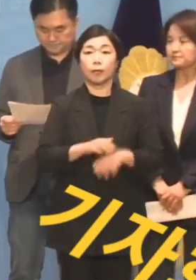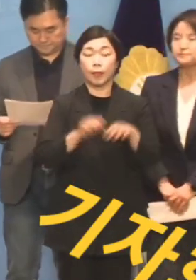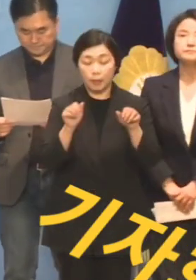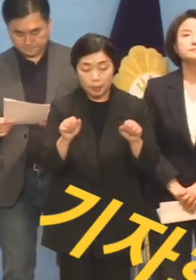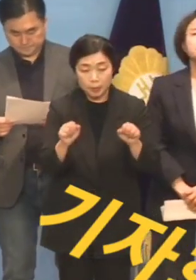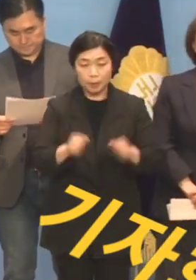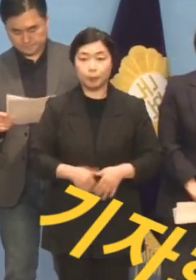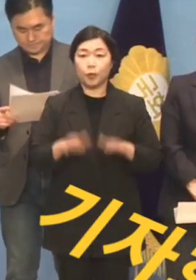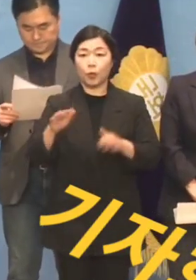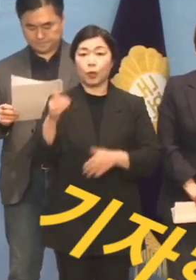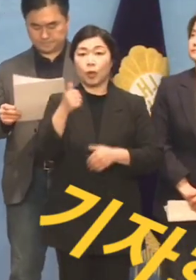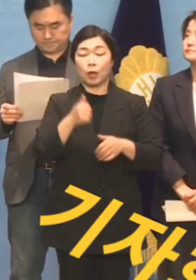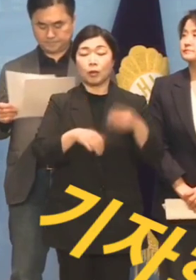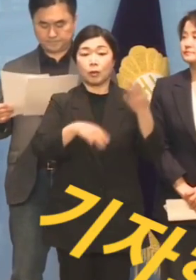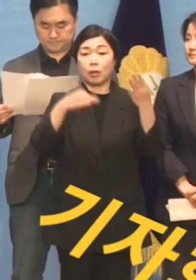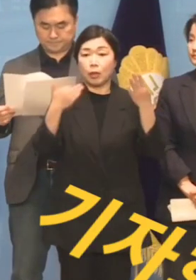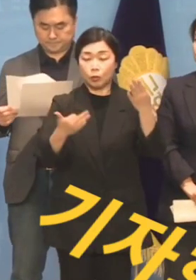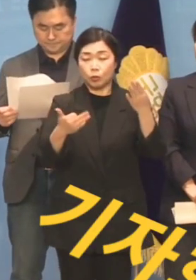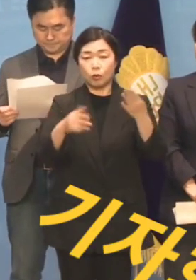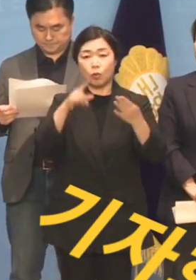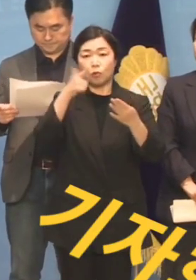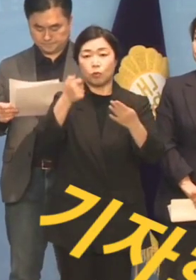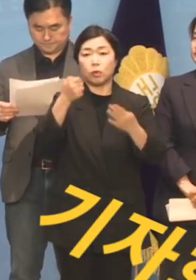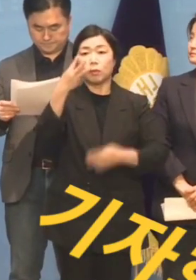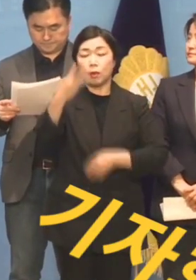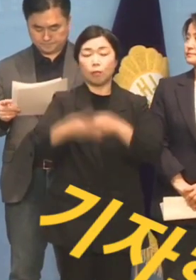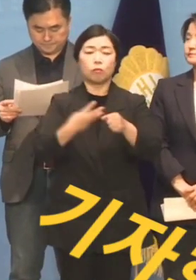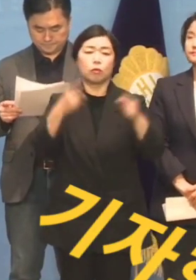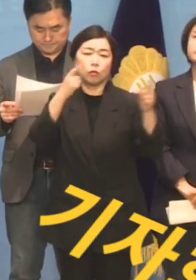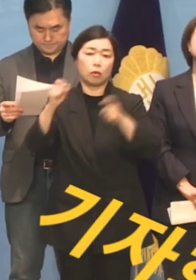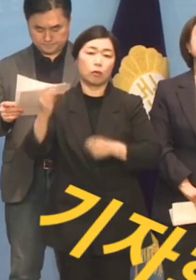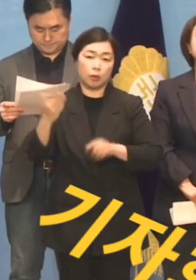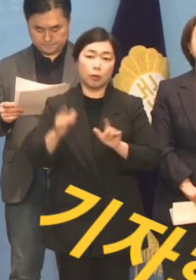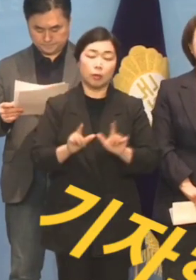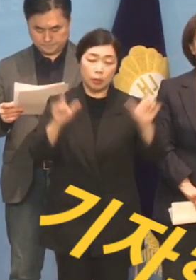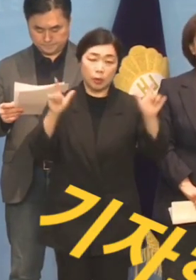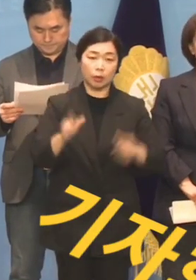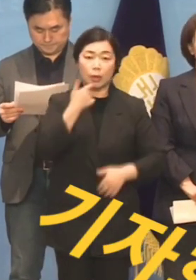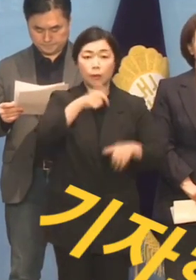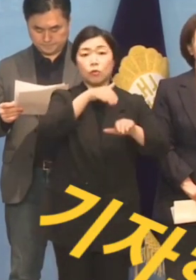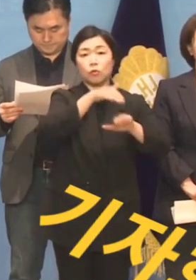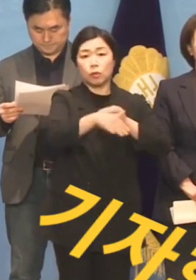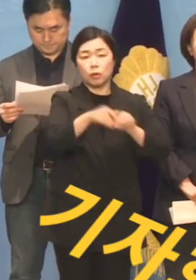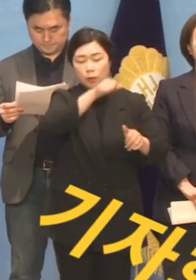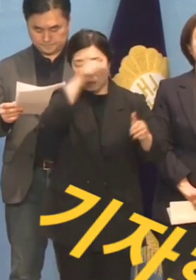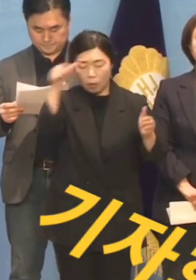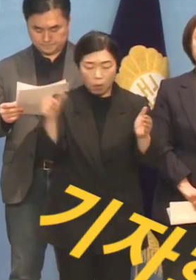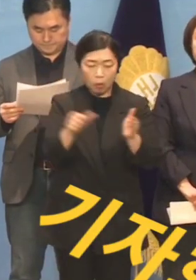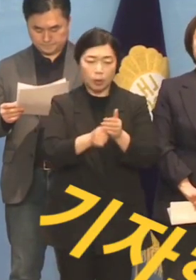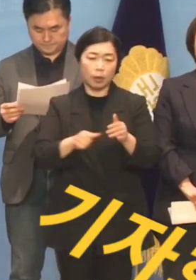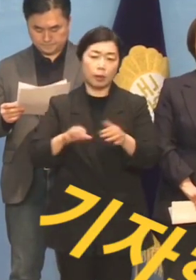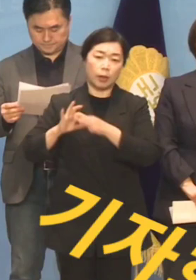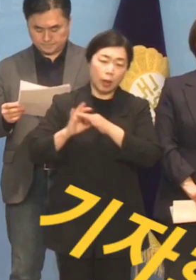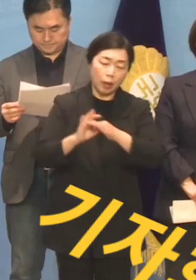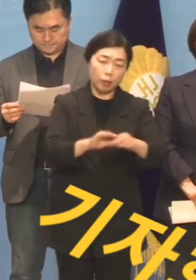네, 안녕하십니까. 오늘 4.19 혁명 63주년 되는 날입니다. 민주주의는 영원한 행진이라고